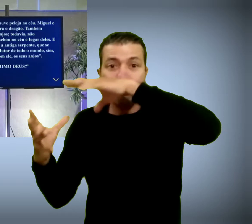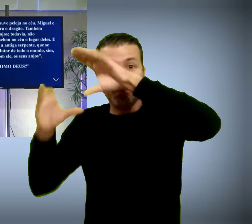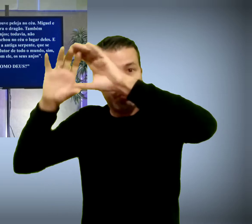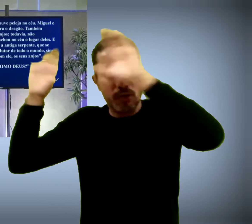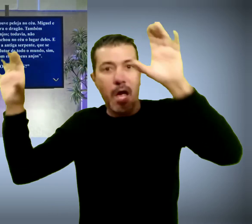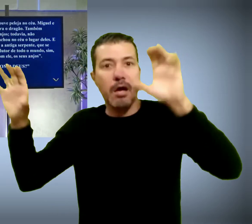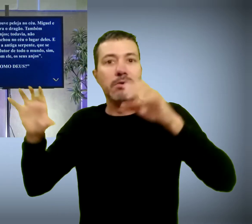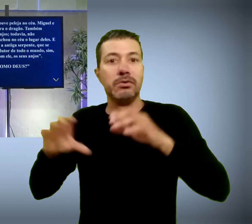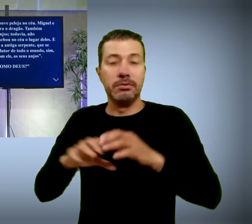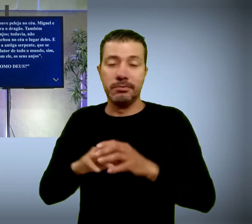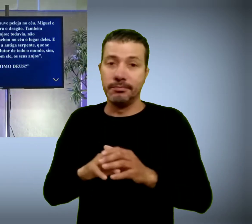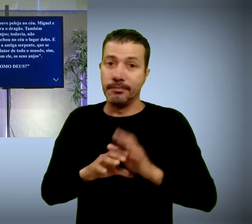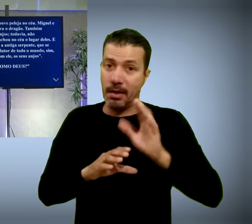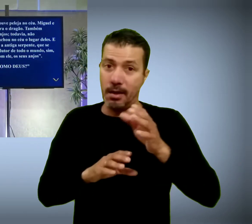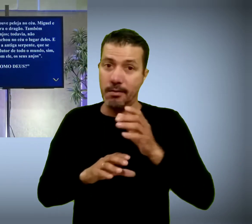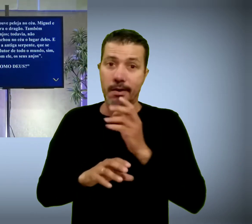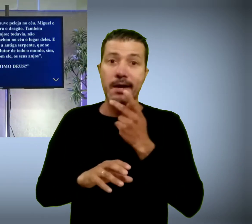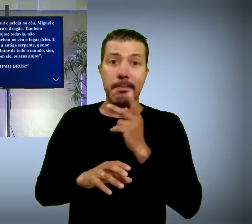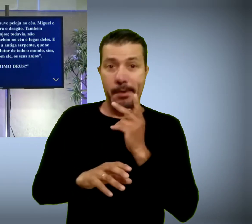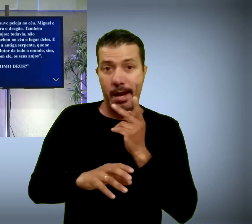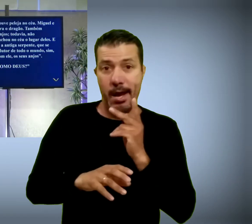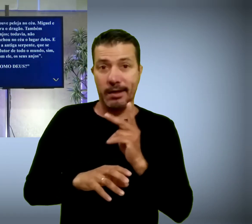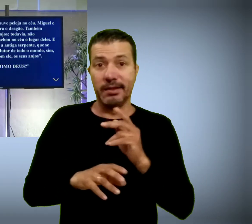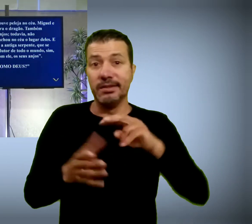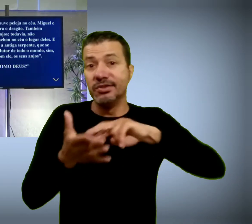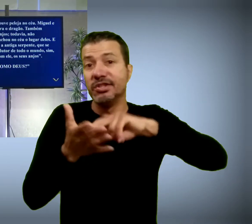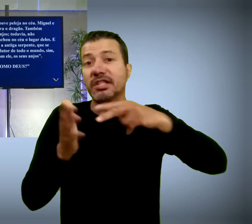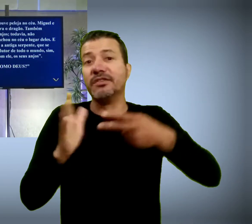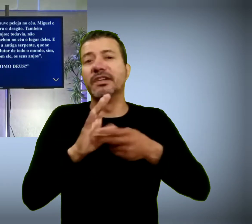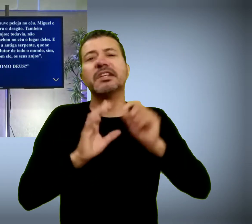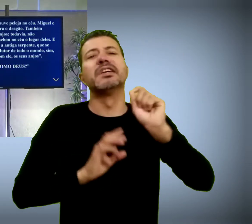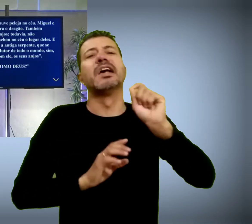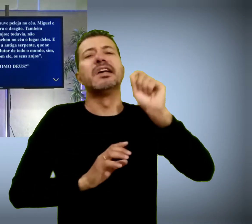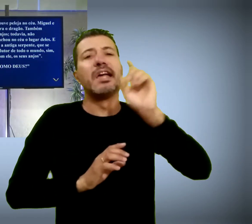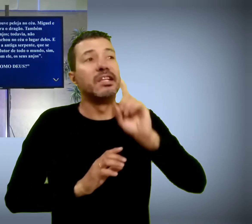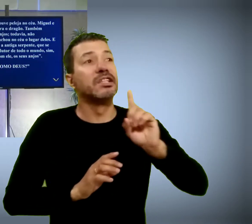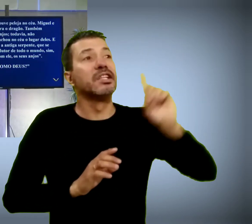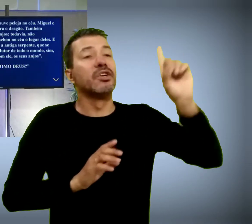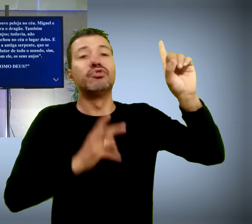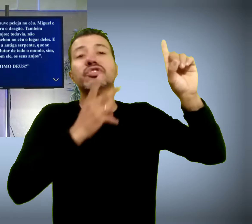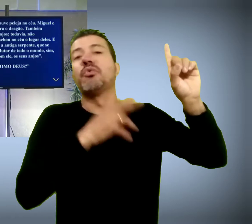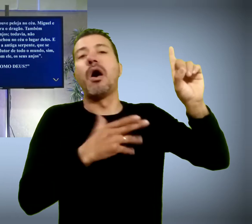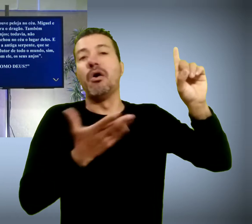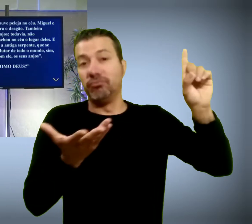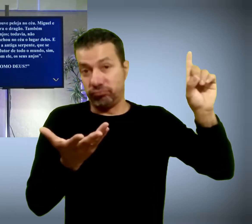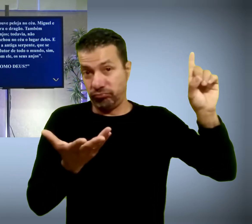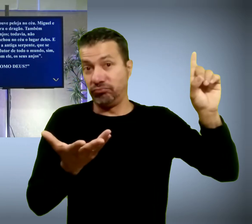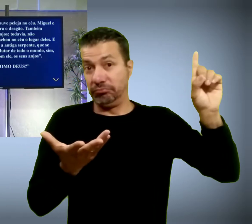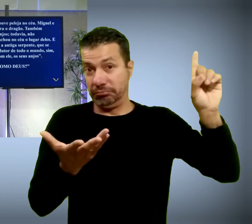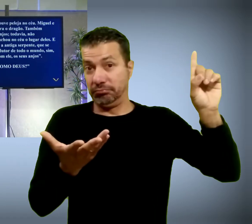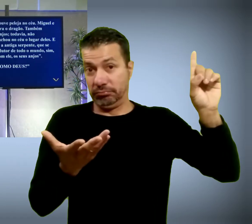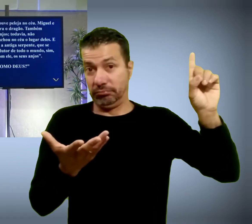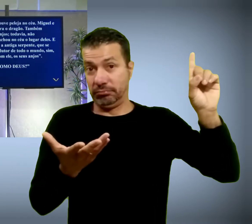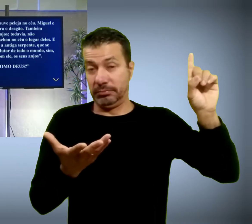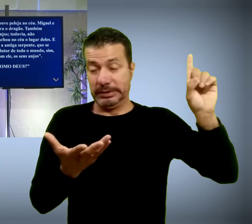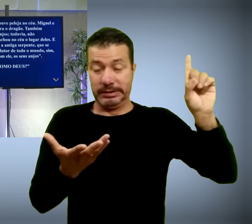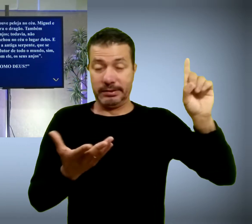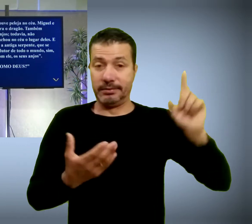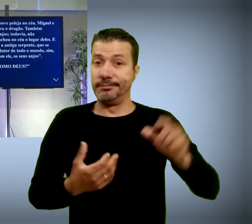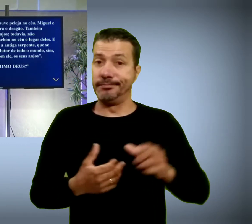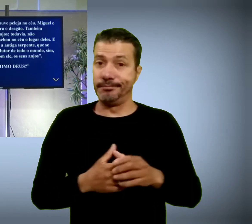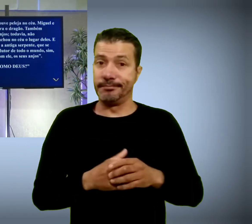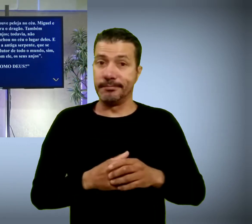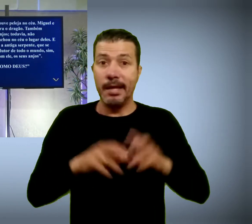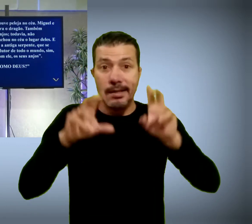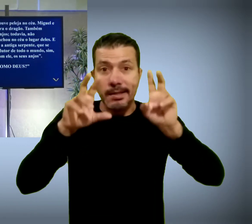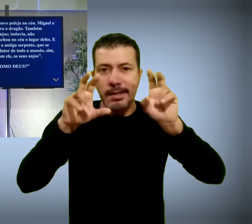já explicou, é uma expressão hebraica que significa quem é como Deus. E Jesus, ele toma para si